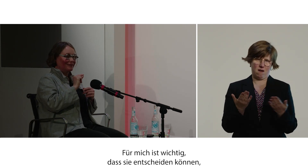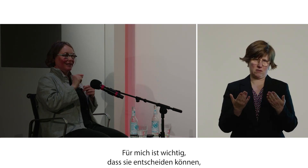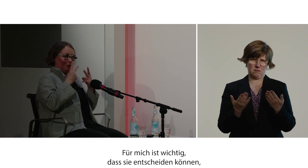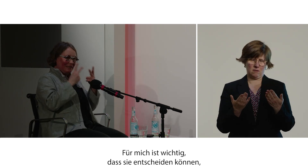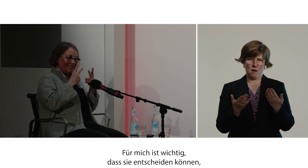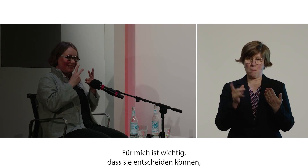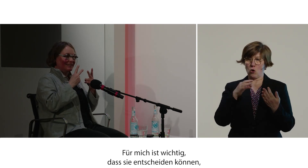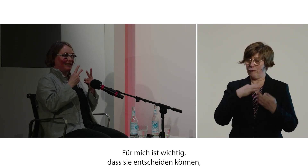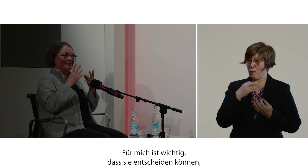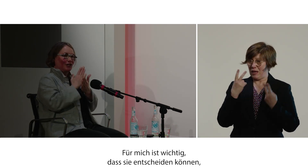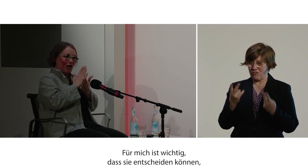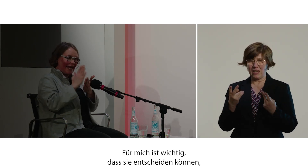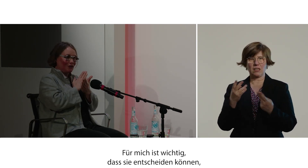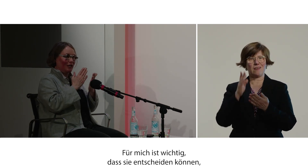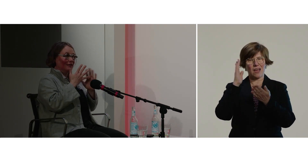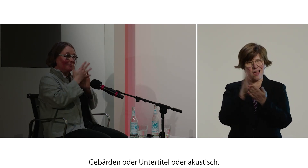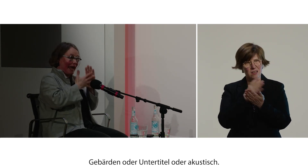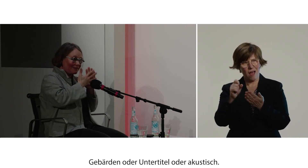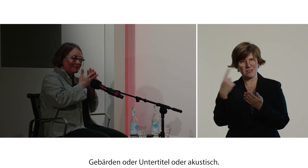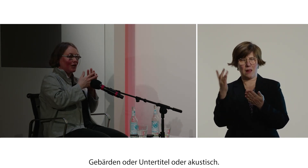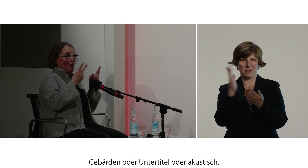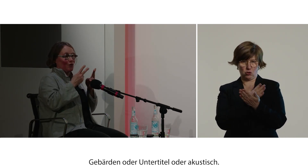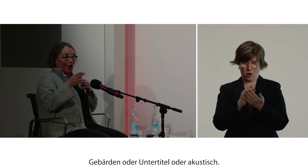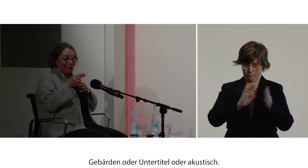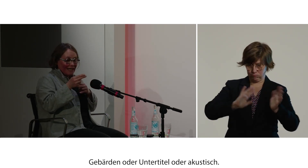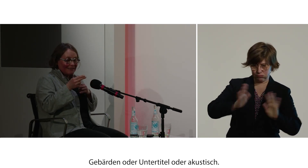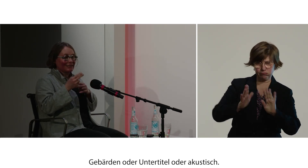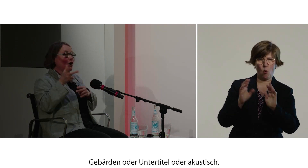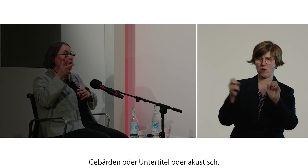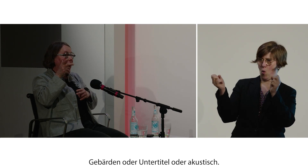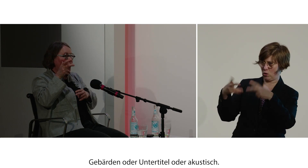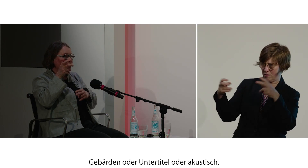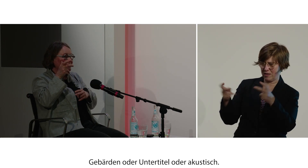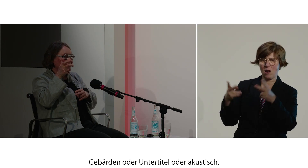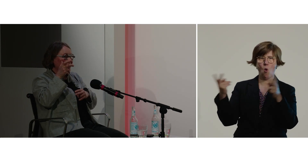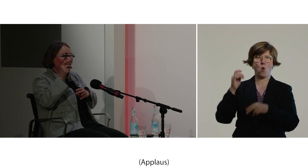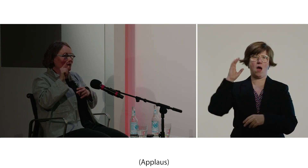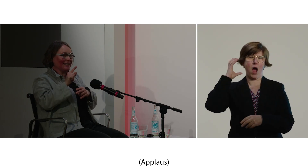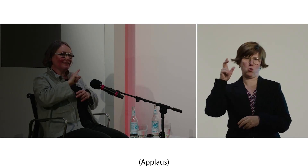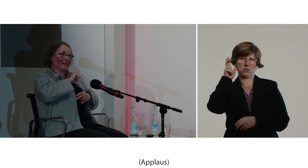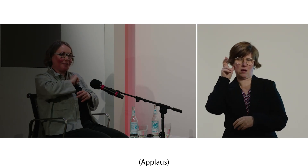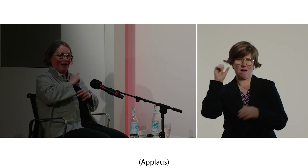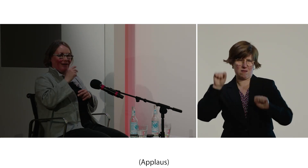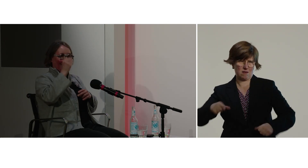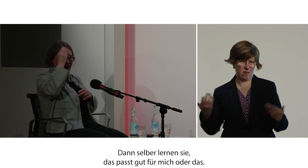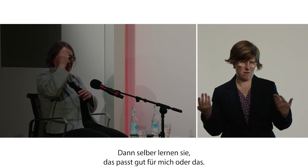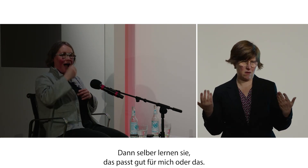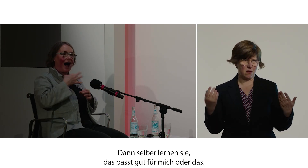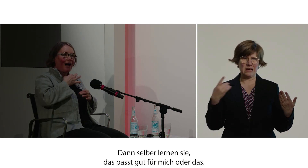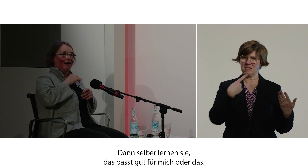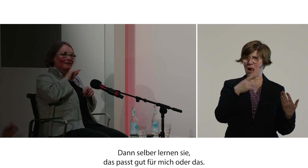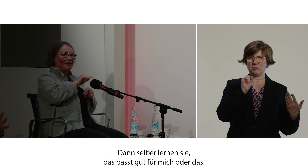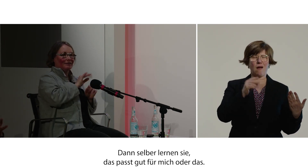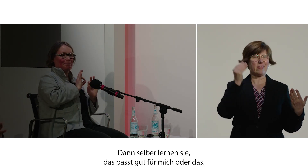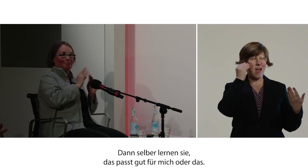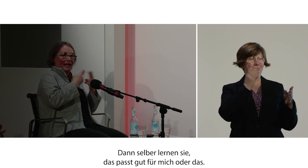bedeutet, für mich ist es wichtig, dass die entscheiden können, gebärden oder Untertitel oder akustisch. Und dann selber lernen sie,